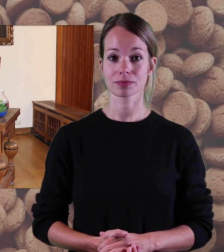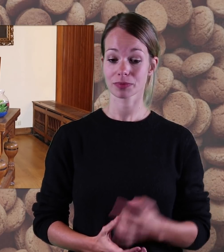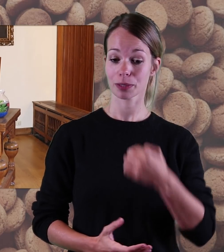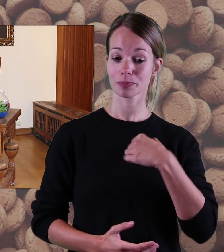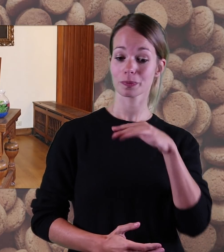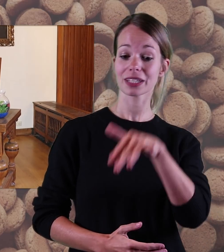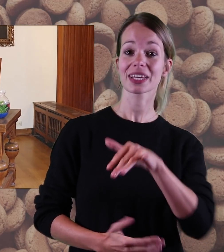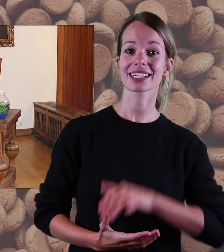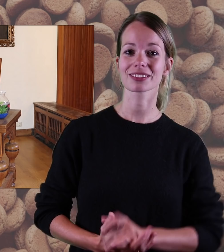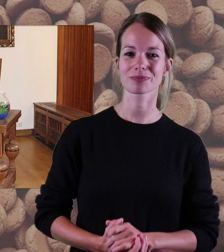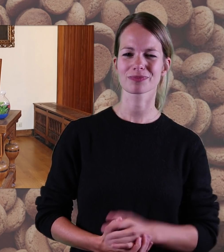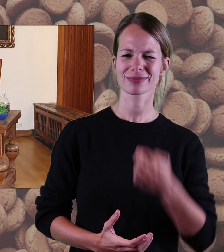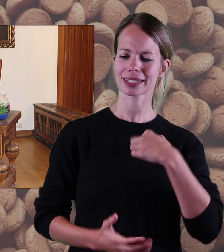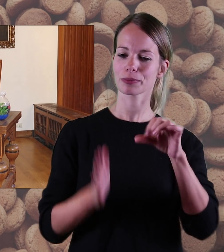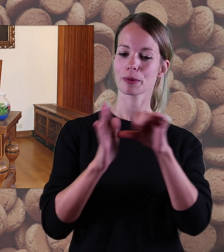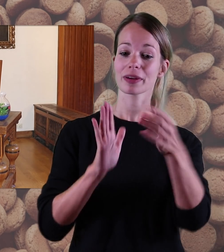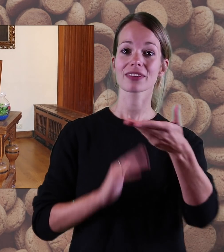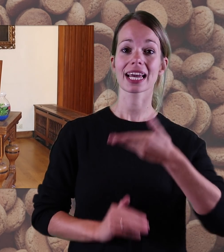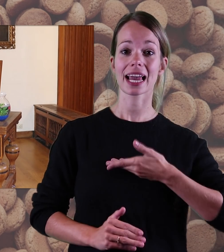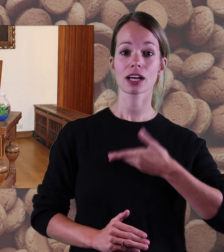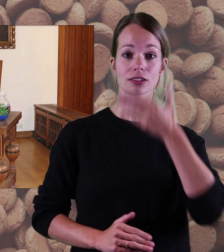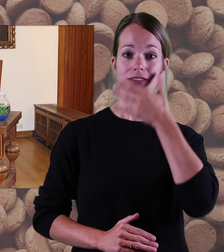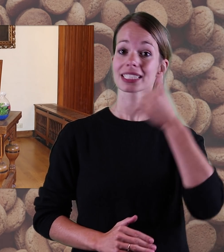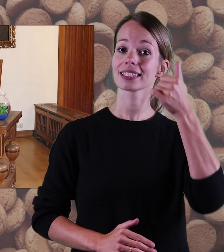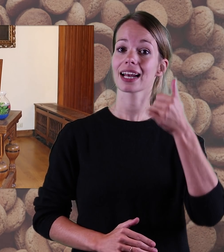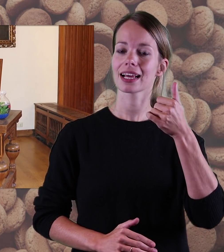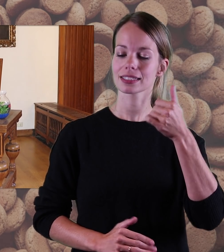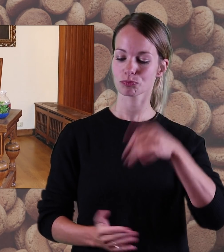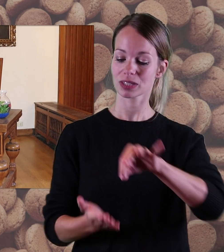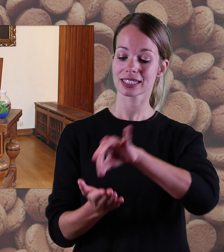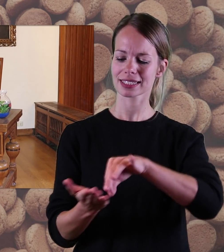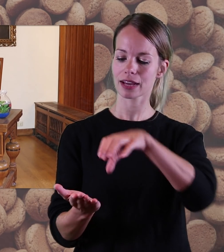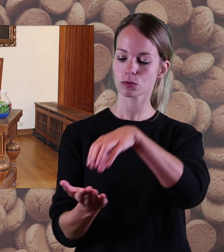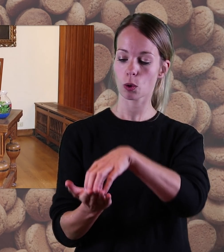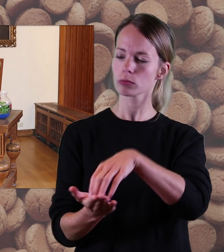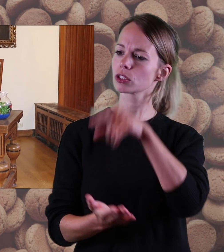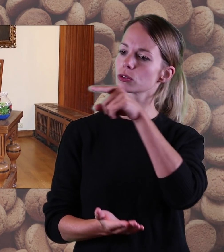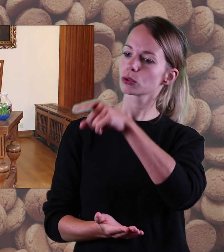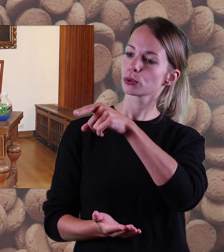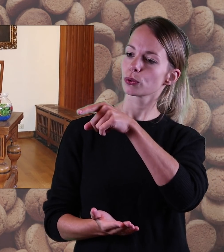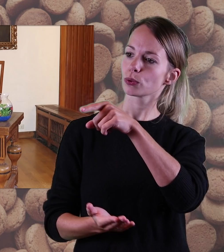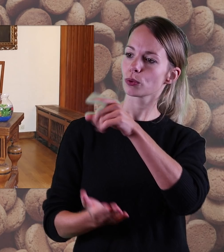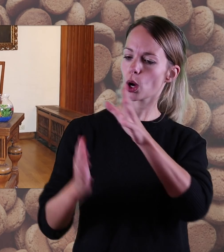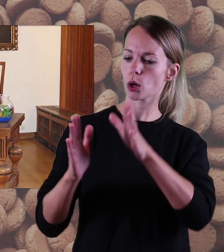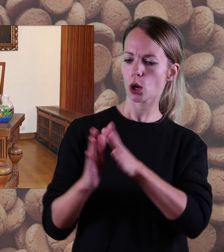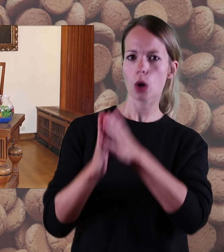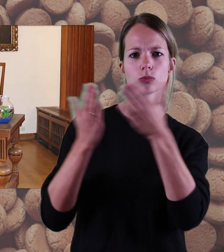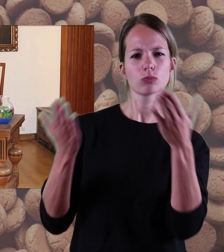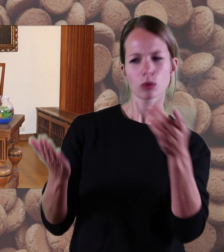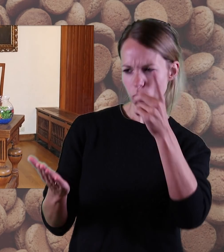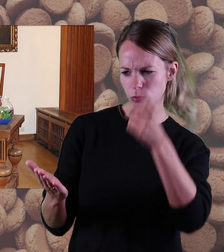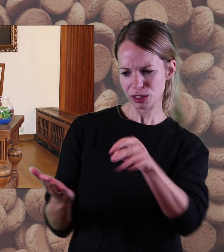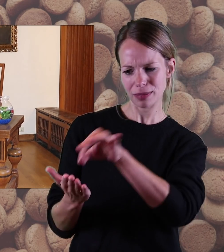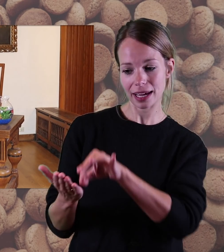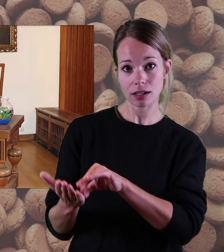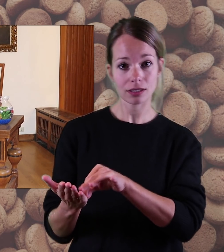Daar ben ik weer, ja. Ik heb een brief gekregen. Van Sinterklaas. Ja. En die schrijft mij dat u een groot boek moet